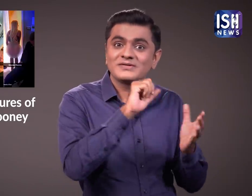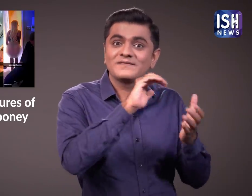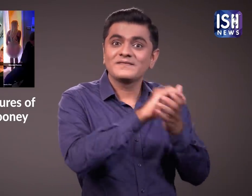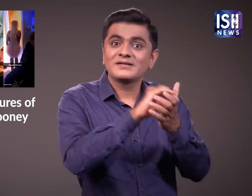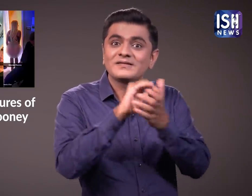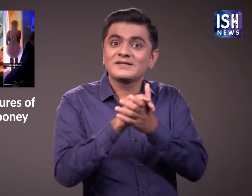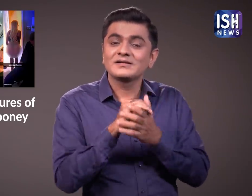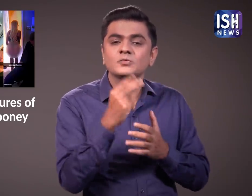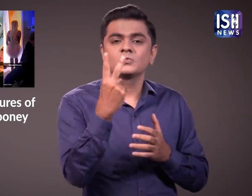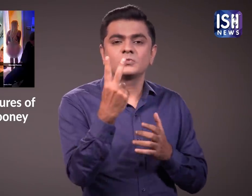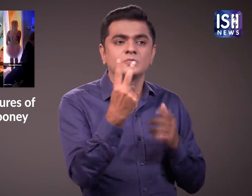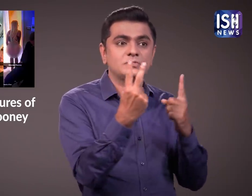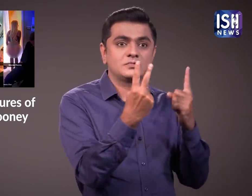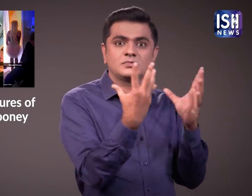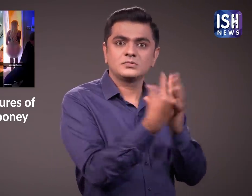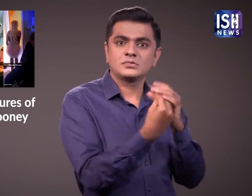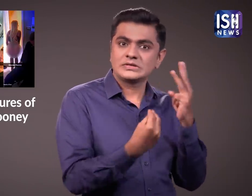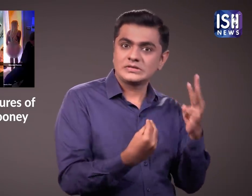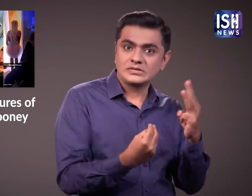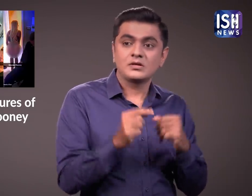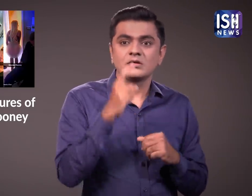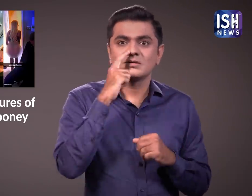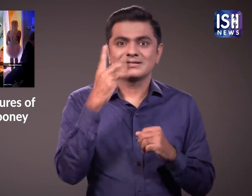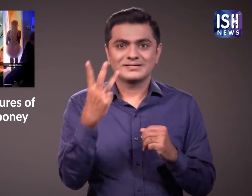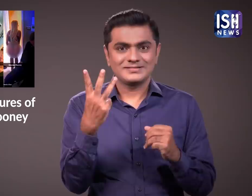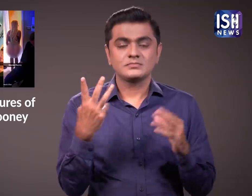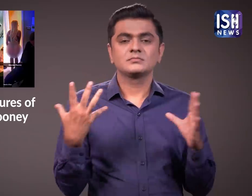रूनी और दो आन्य दोस्त स्टे सिटी होटेल में